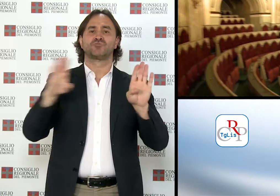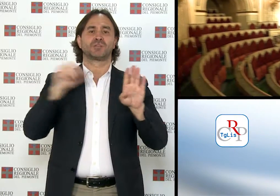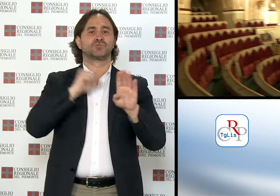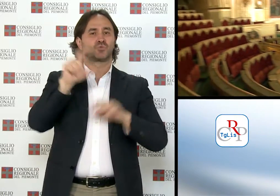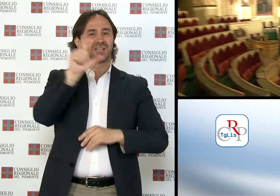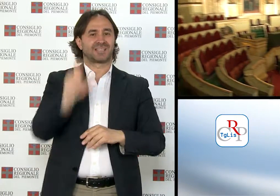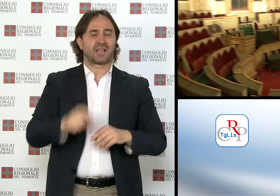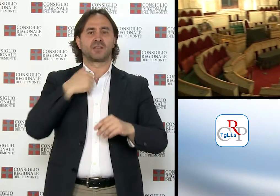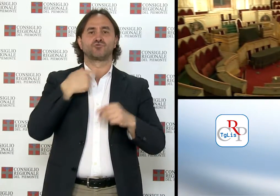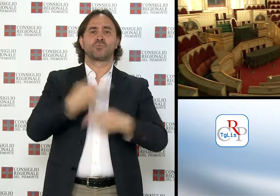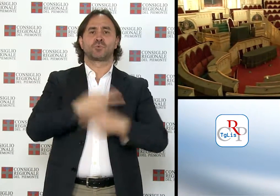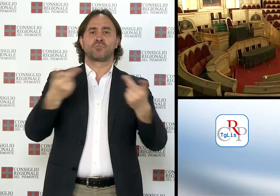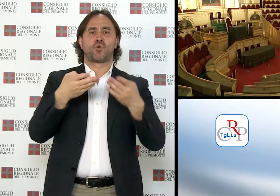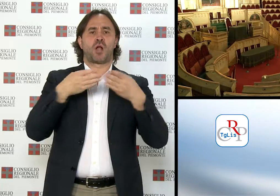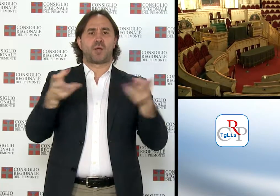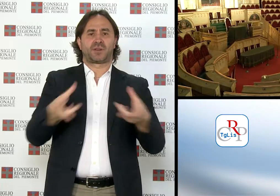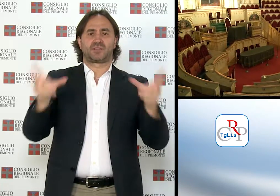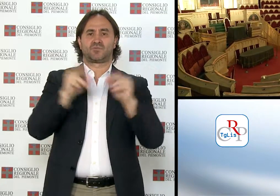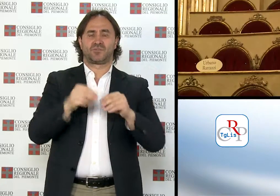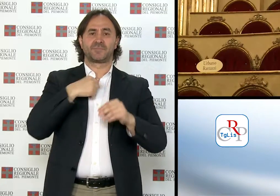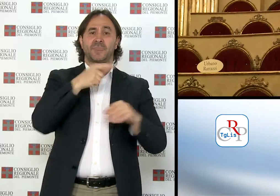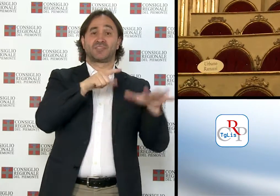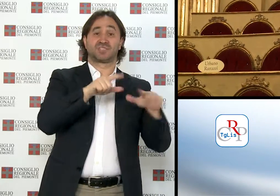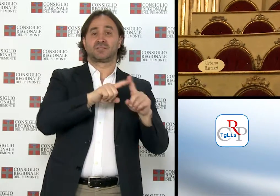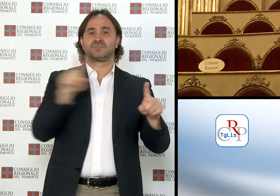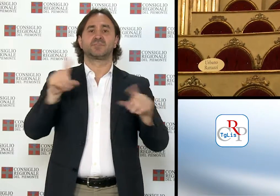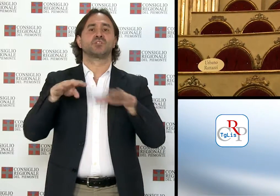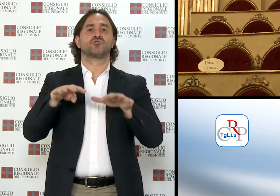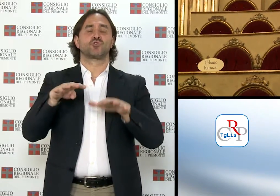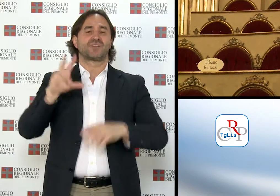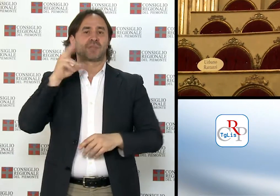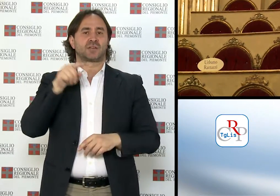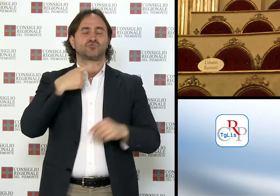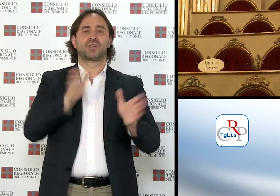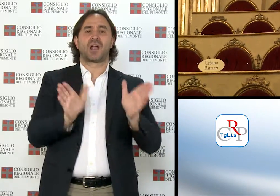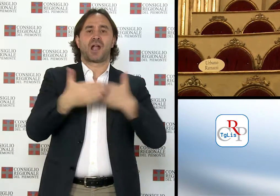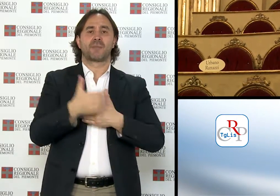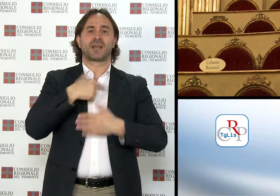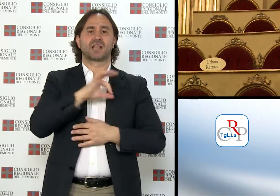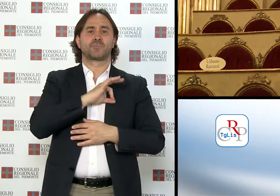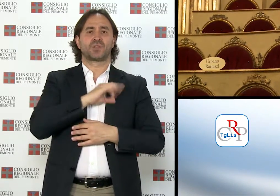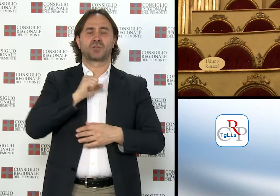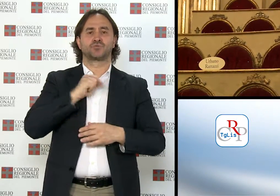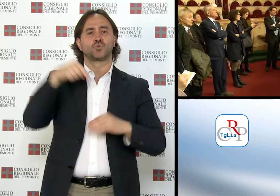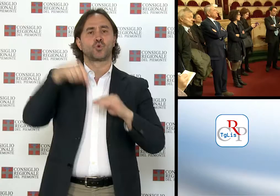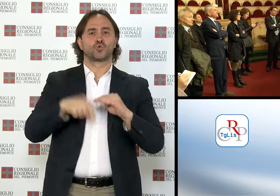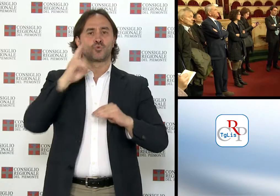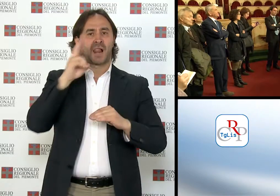dopo circa trent'anni dal 17 al 19 marzo la camera dei deputati del parlamento subalpino